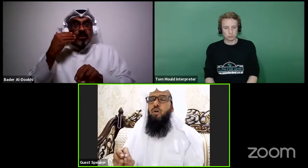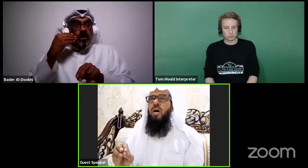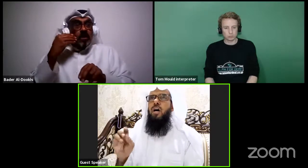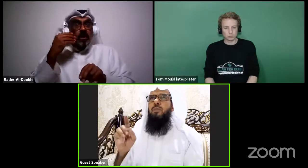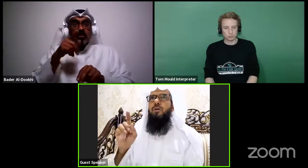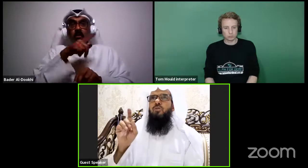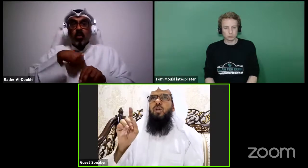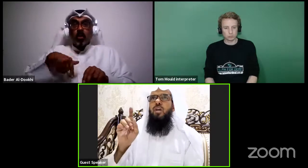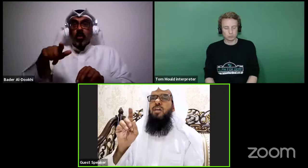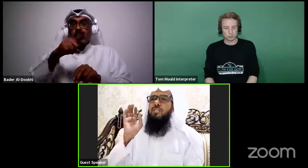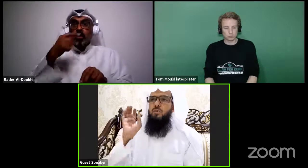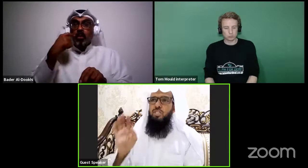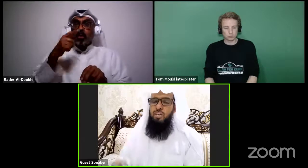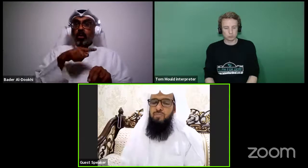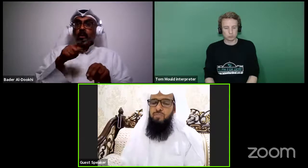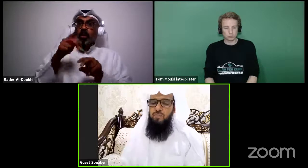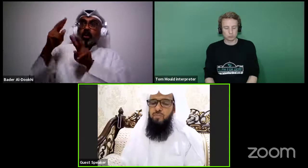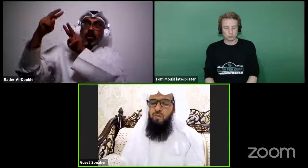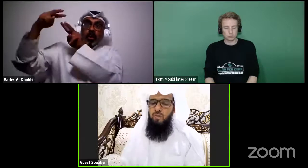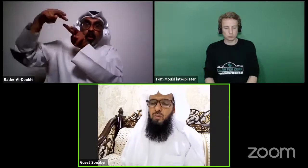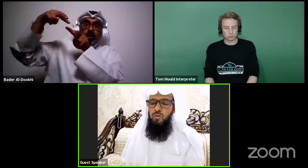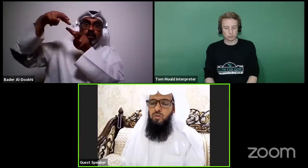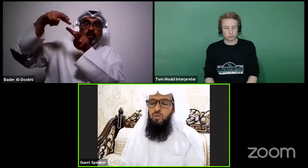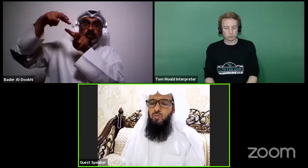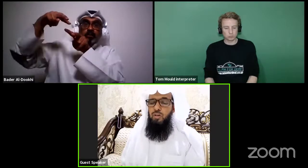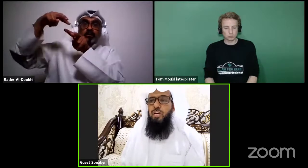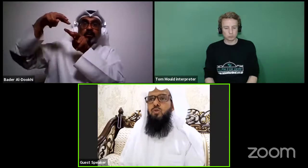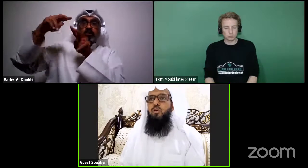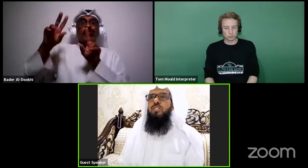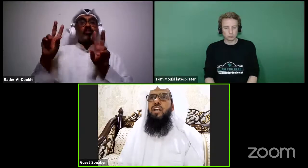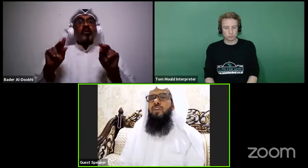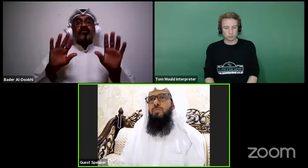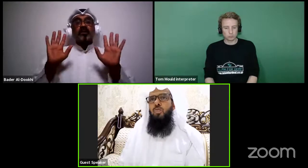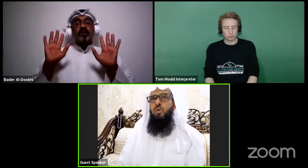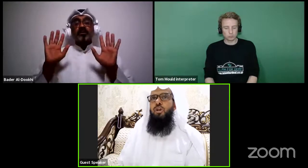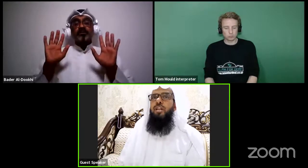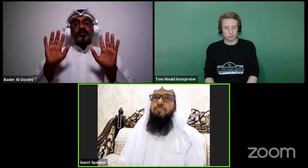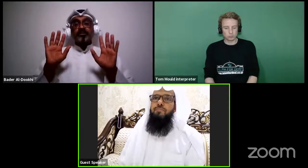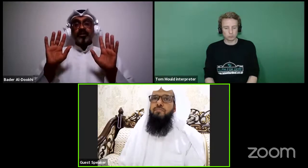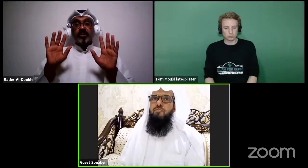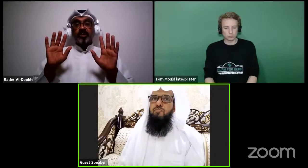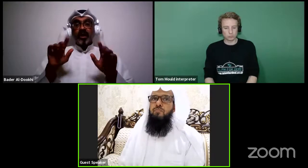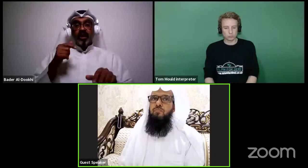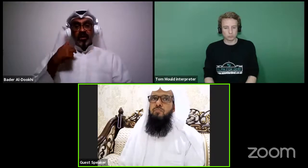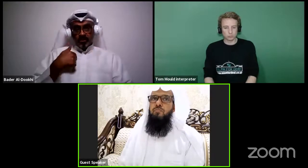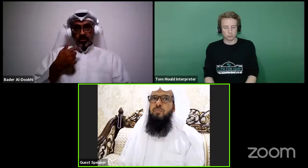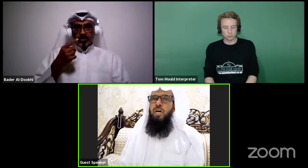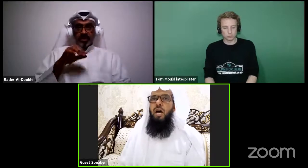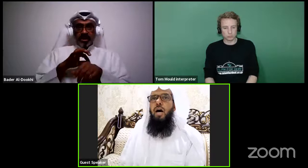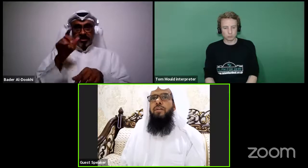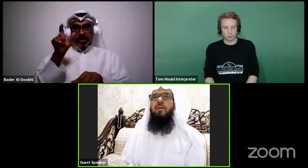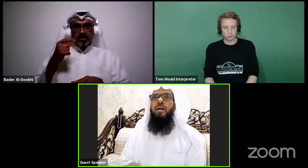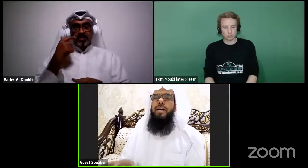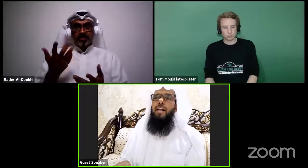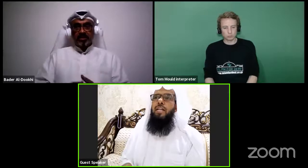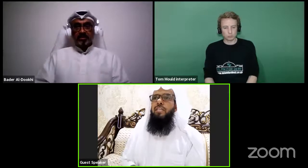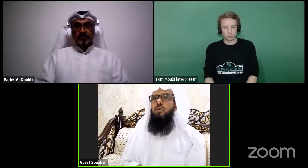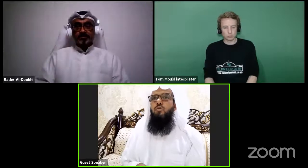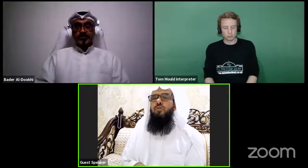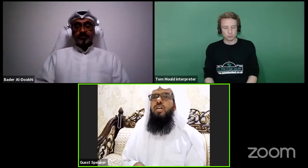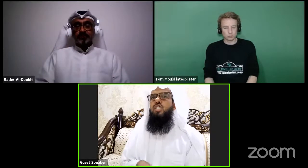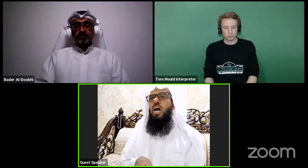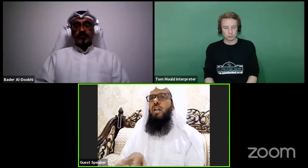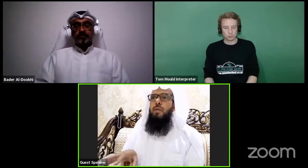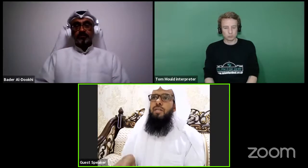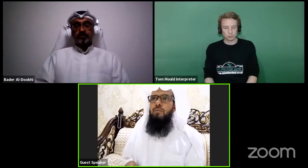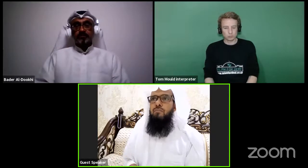ماذا؟ مراقبة الله عز وجل. ونحن عندنا في منظورنا أن المكان الذي